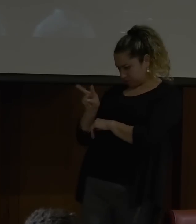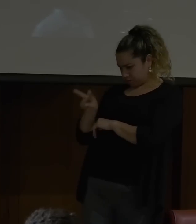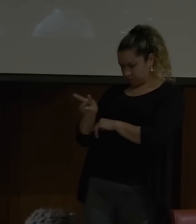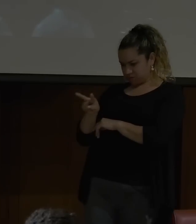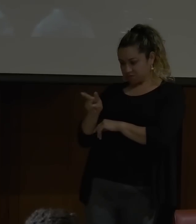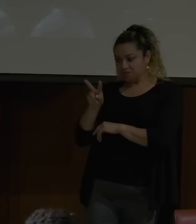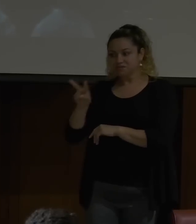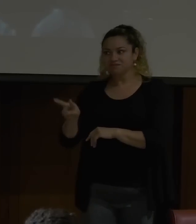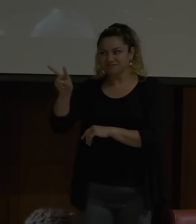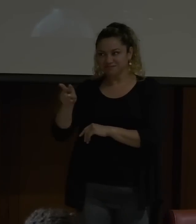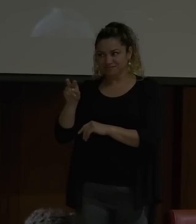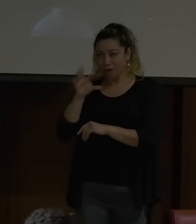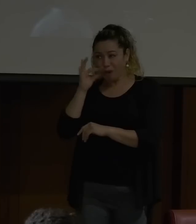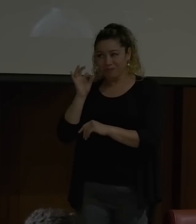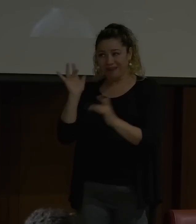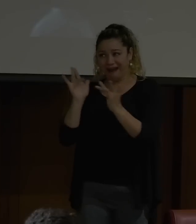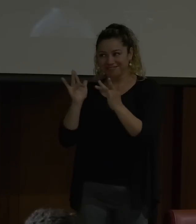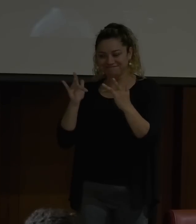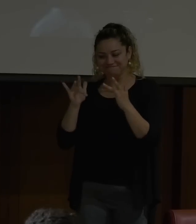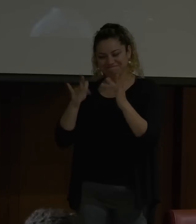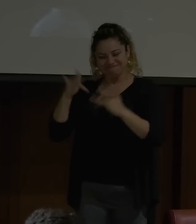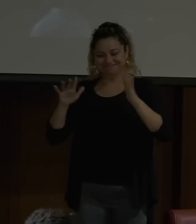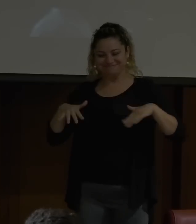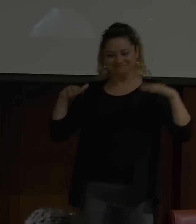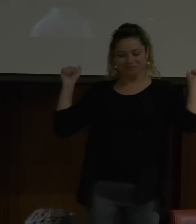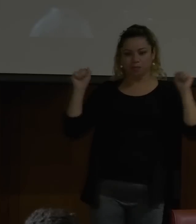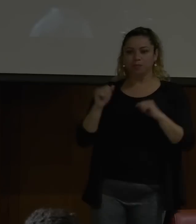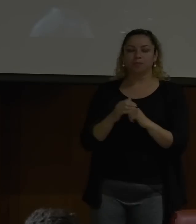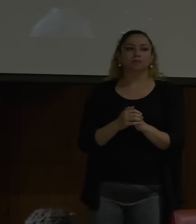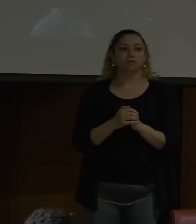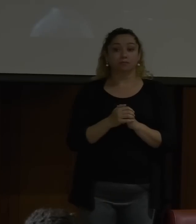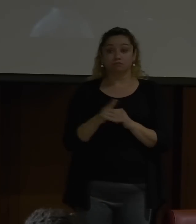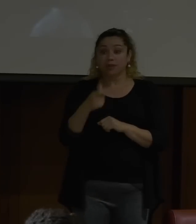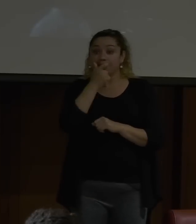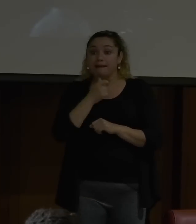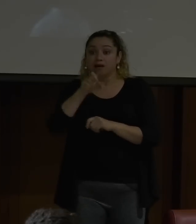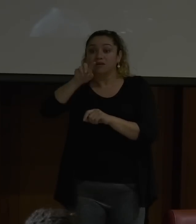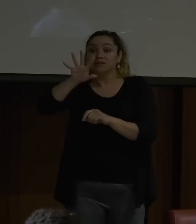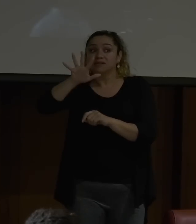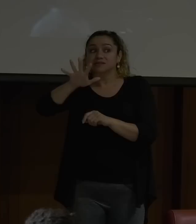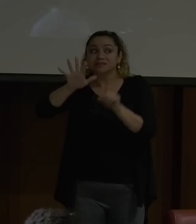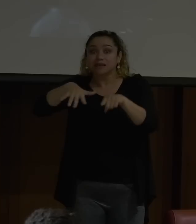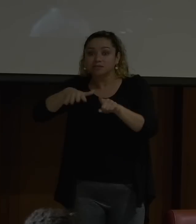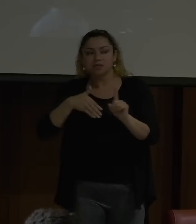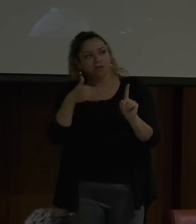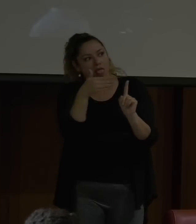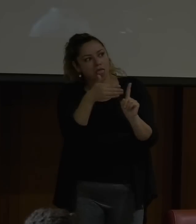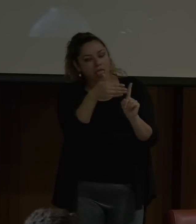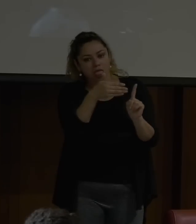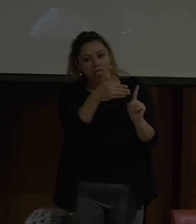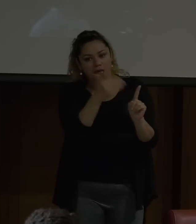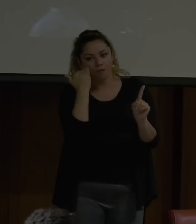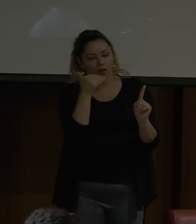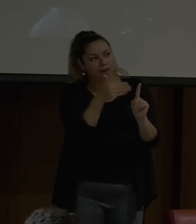dije, no, este no es el hombre, este hombre no es conmigo. Leandro estuvo detrás de ella unos 6 meses más hasta que supo que ella se había